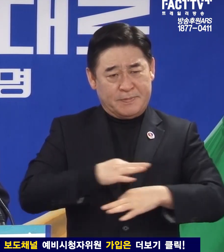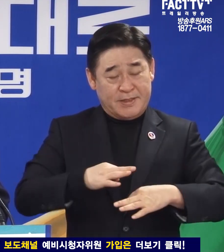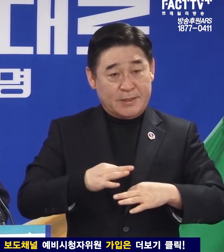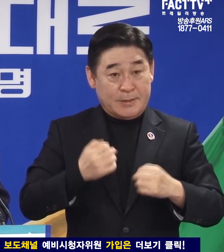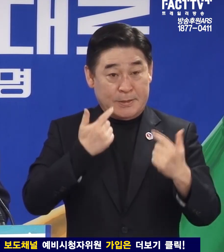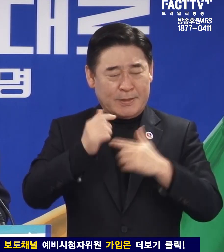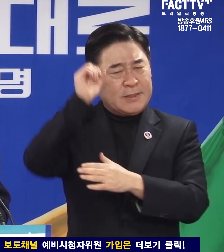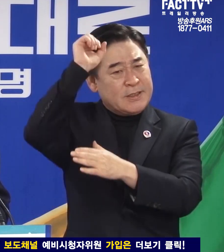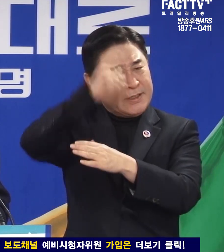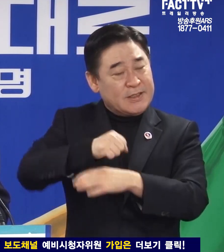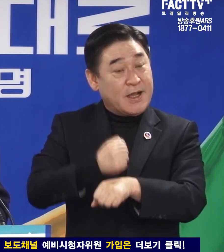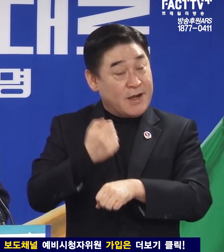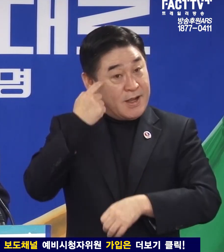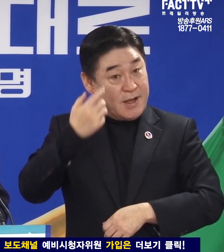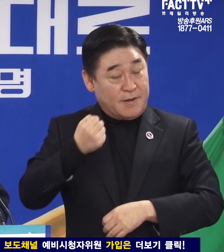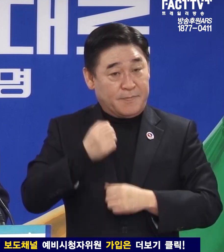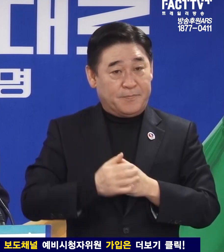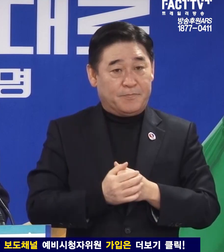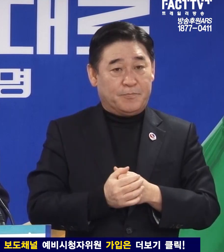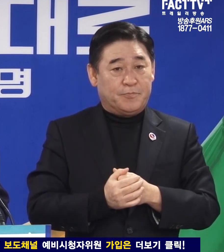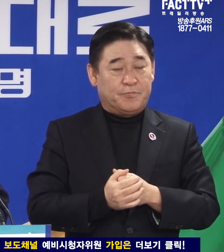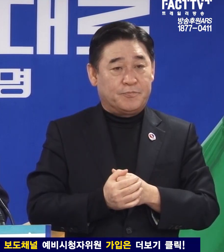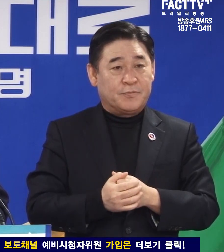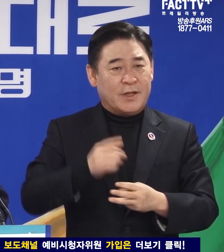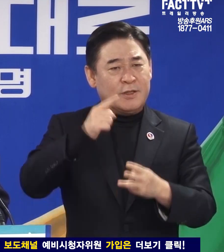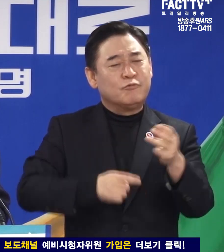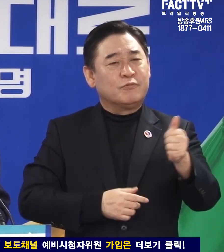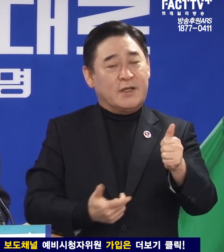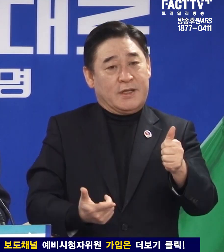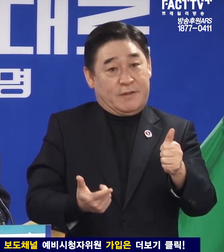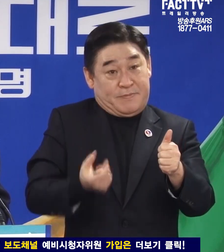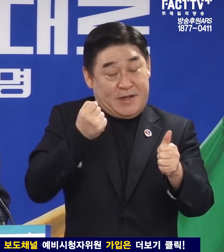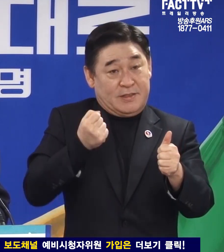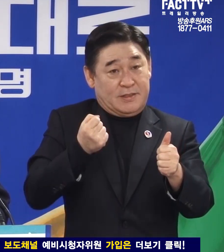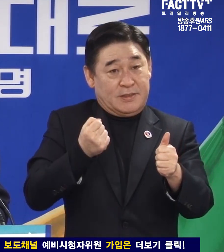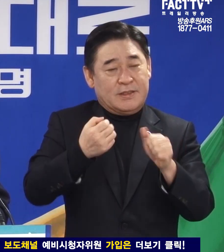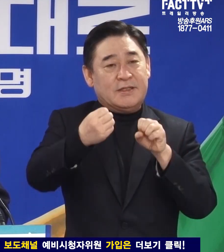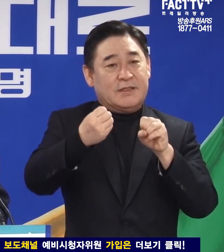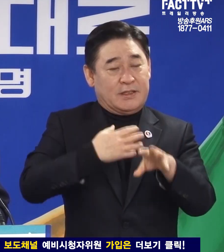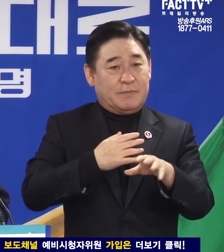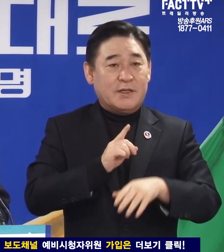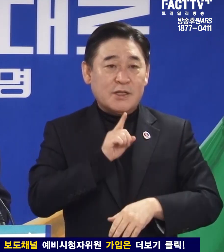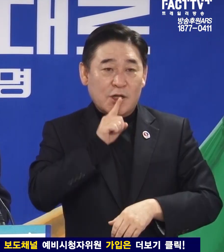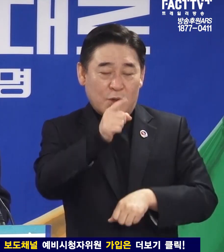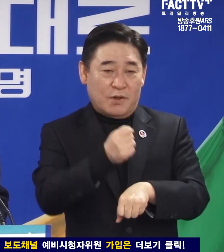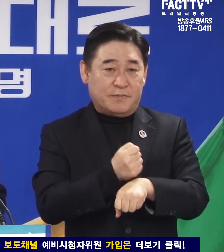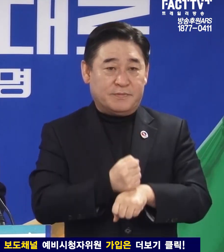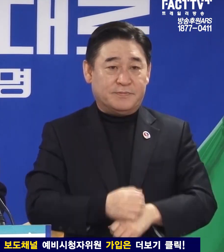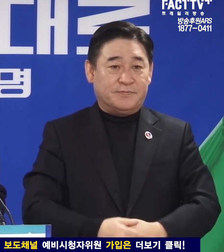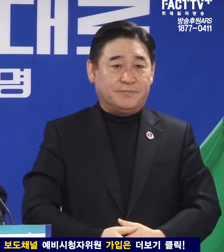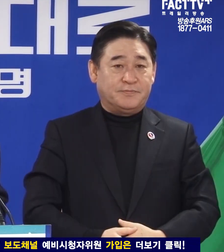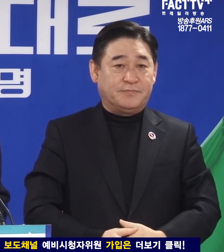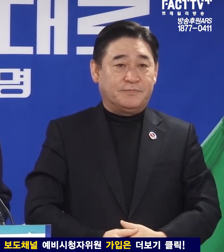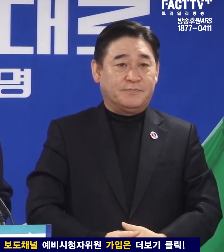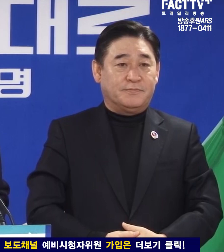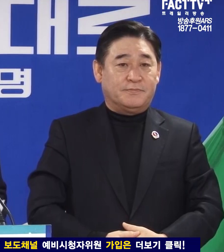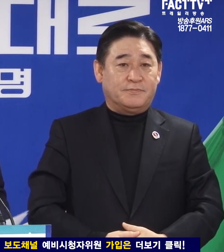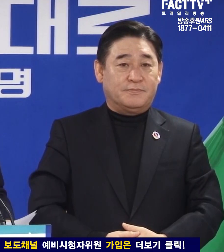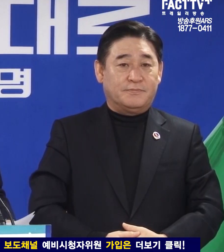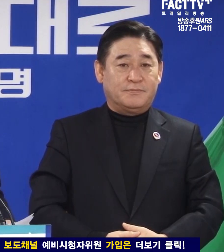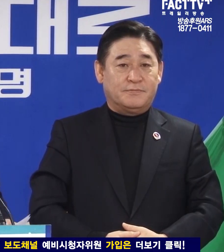확실하게 인정하는 것으로 여길 수밖에 없습니다. 윤석열 후보의 조속한 답변을 요청합니다.